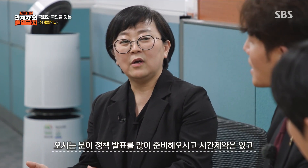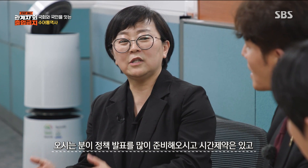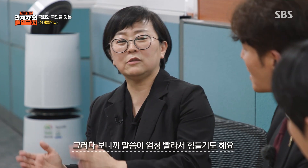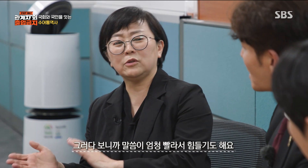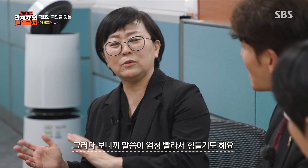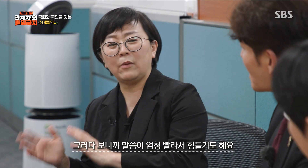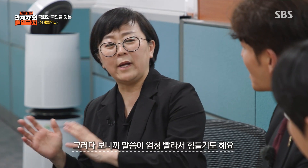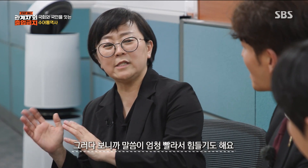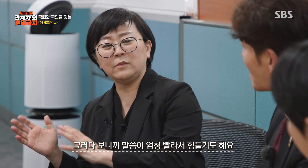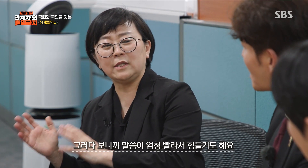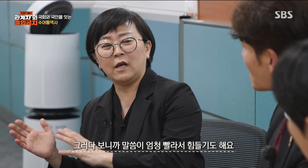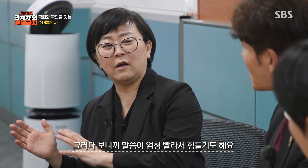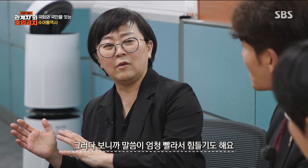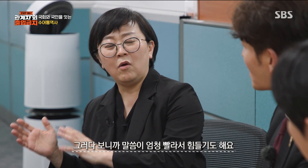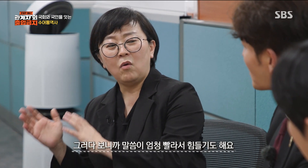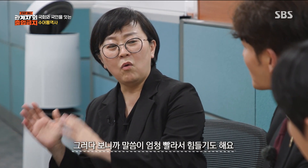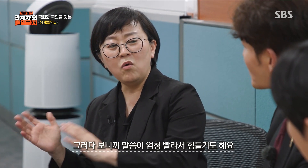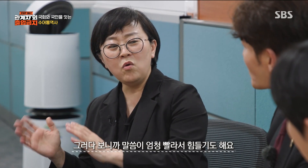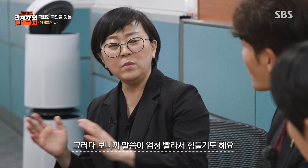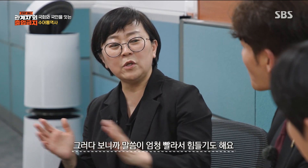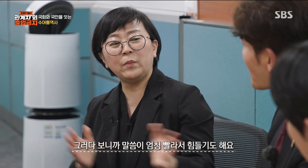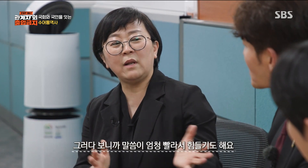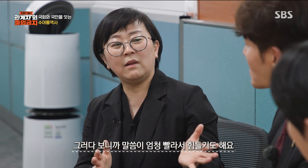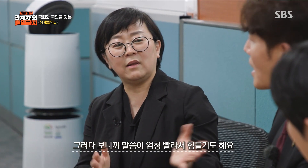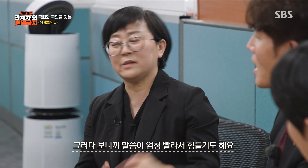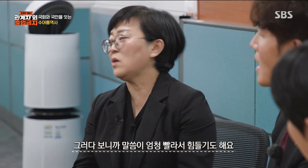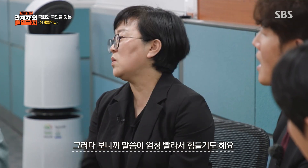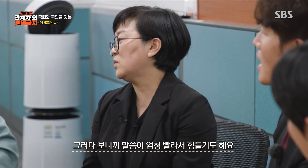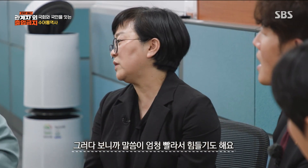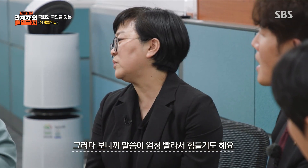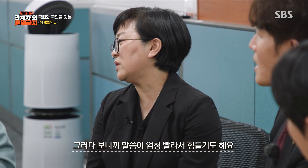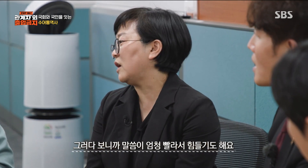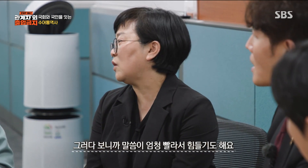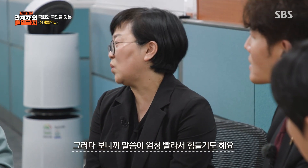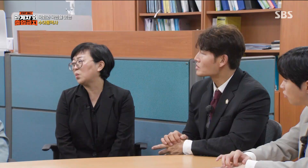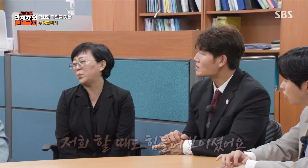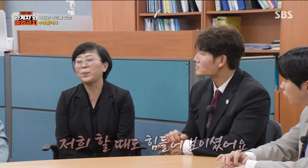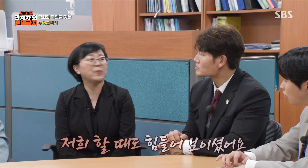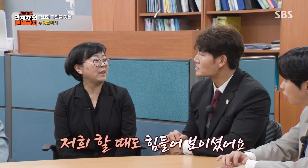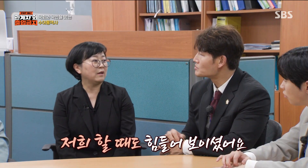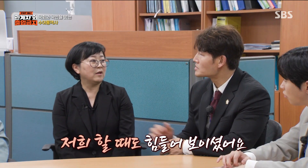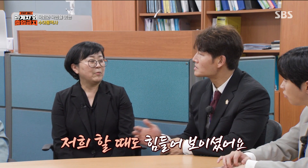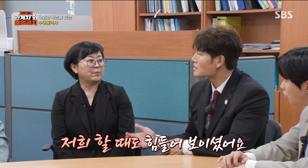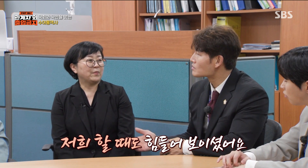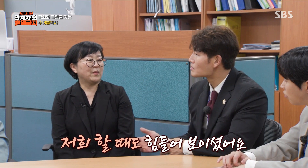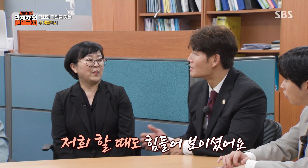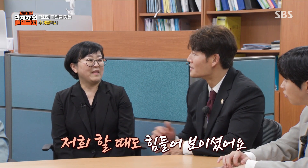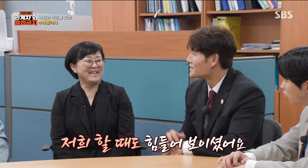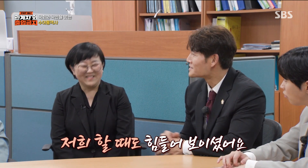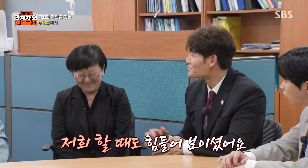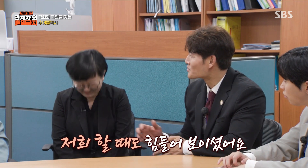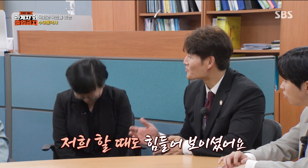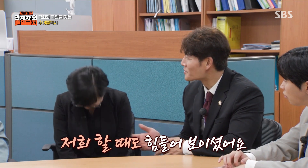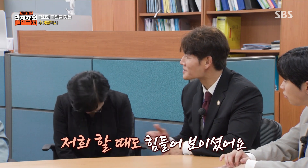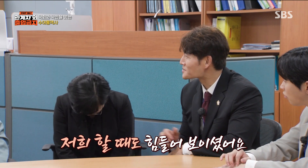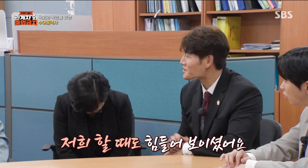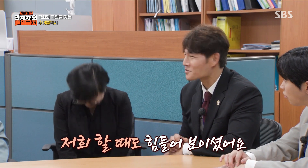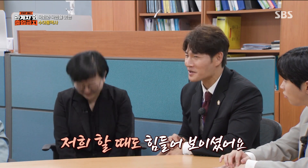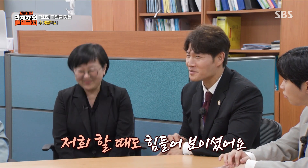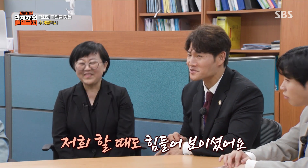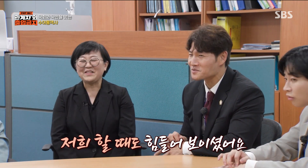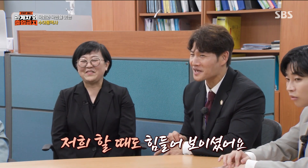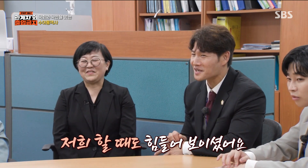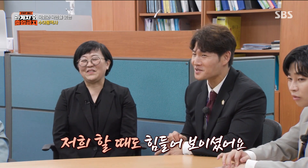있고 그러다 보니까 말씀이 그냥 엄청 빨라서. 아까 전화할 때도 질문이 길다고. 질문 너무